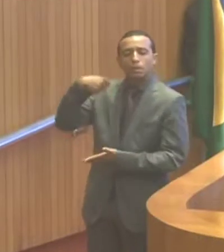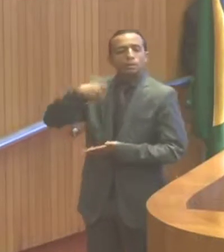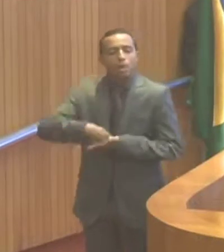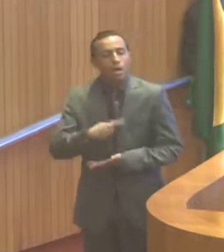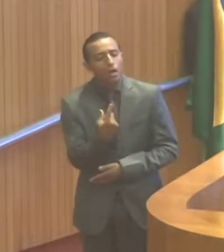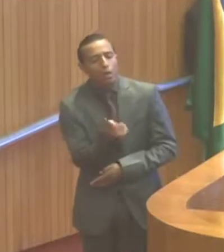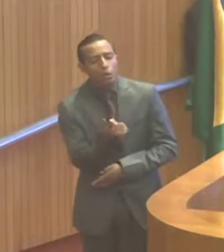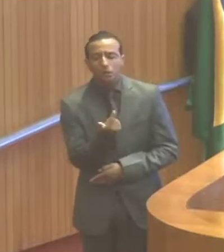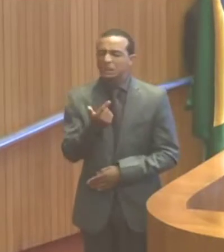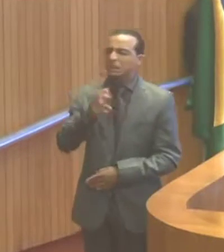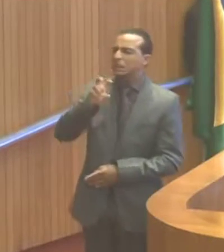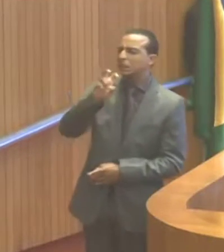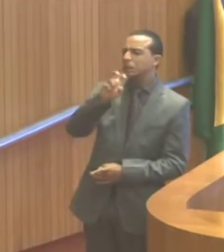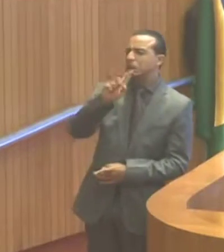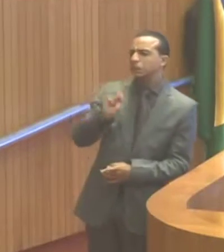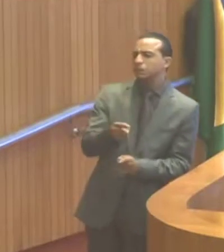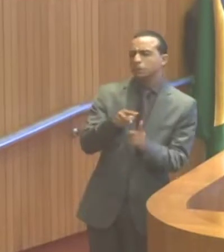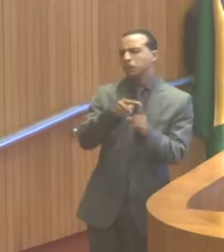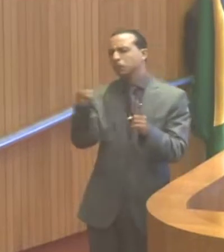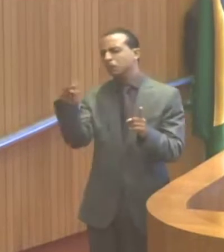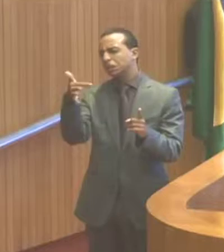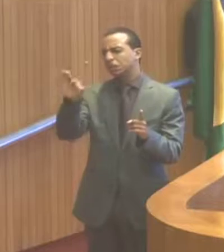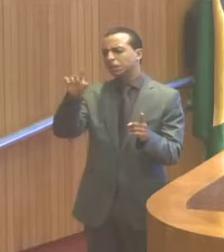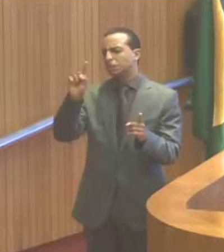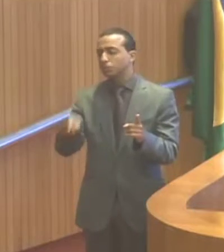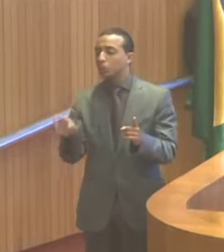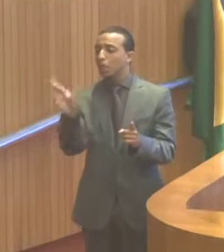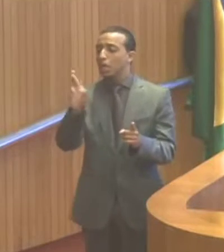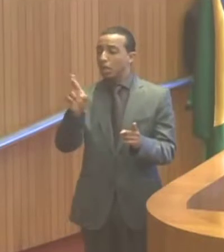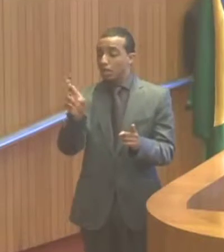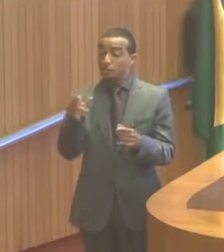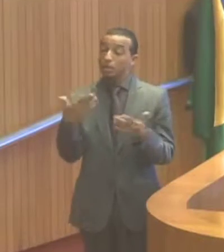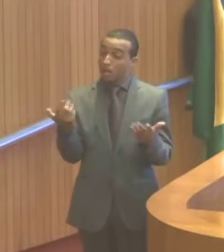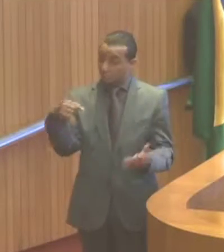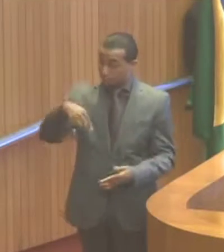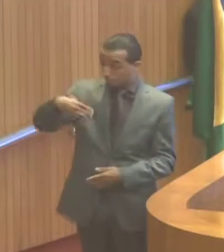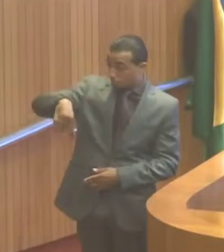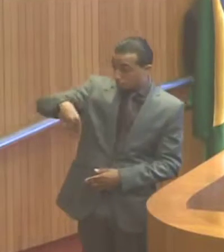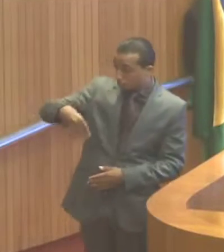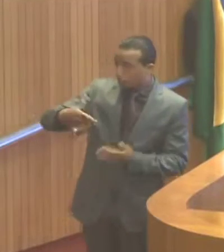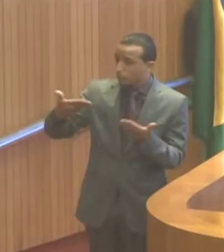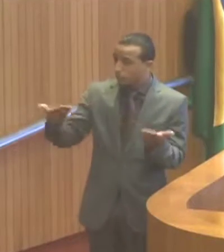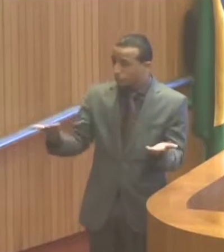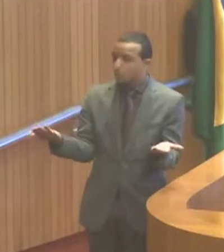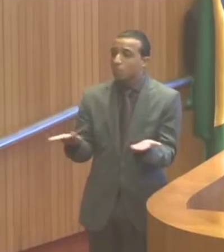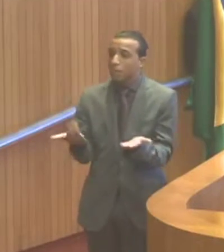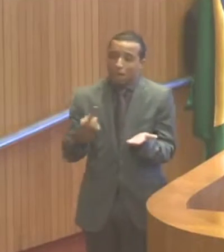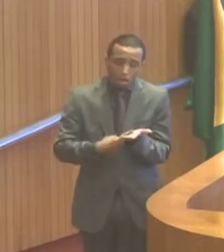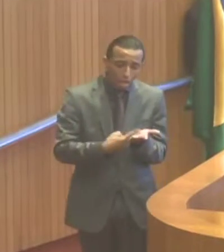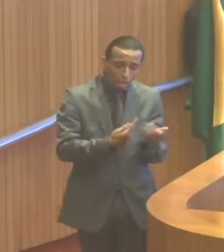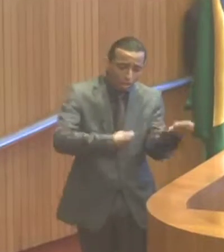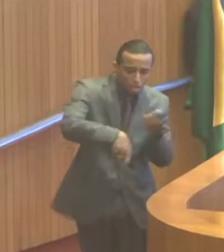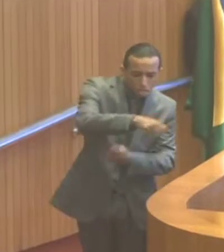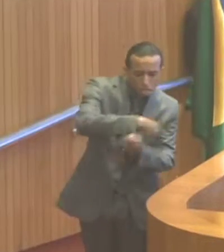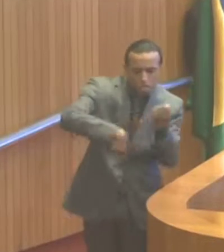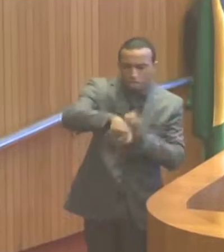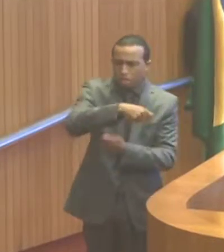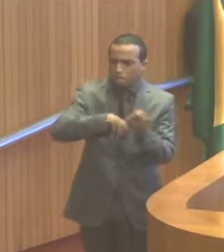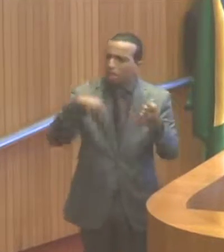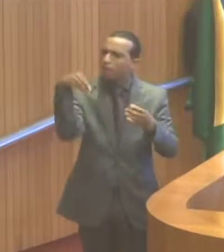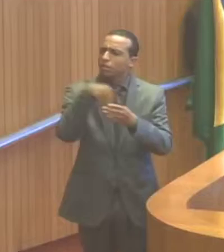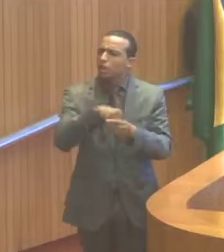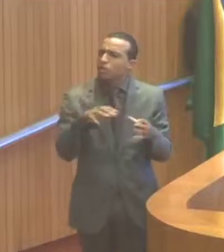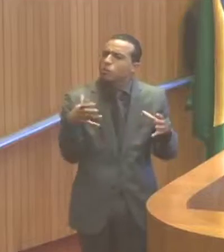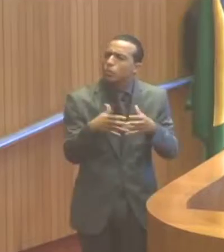do preço de uma cabeça de um militar no estado do Maranhão, que está sendo negociada pelo mundo do crime. Isso